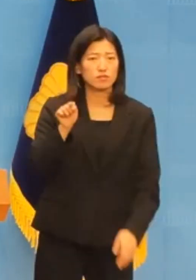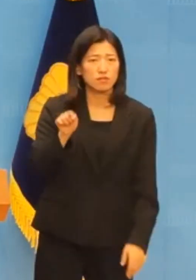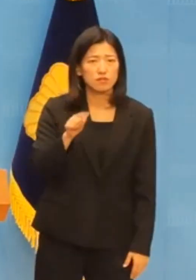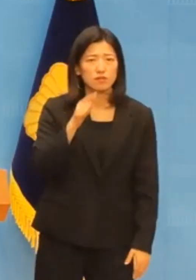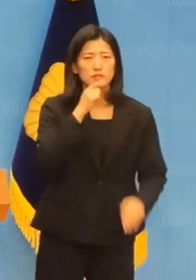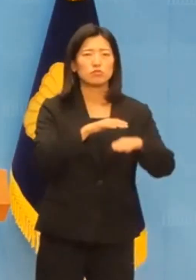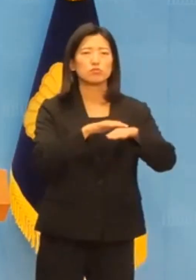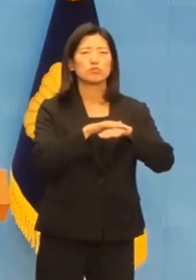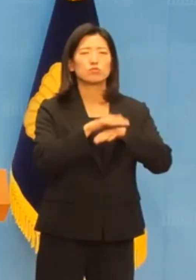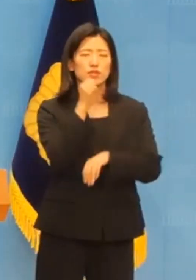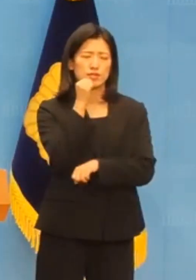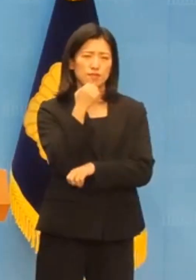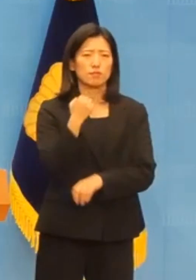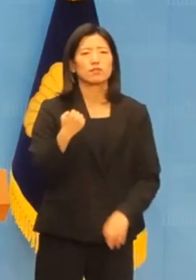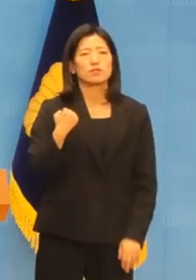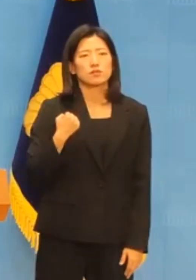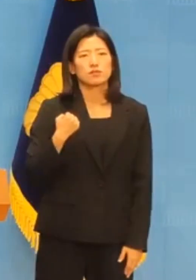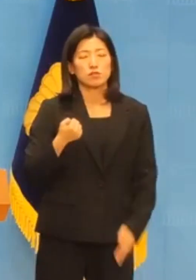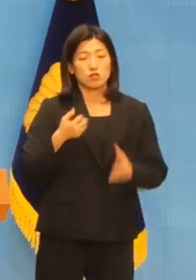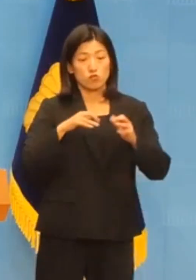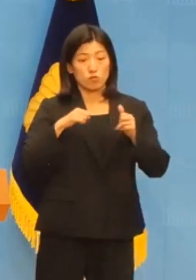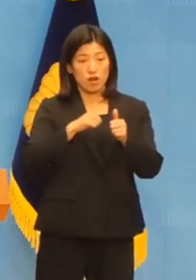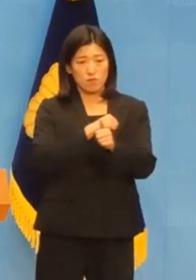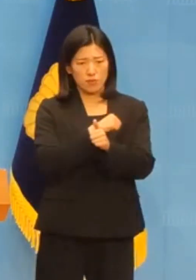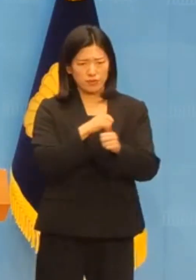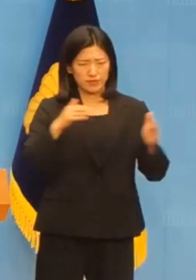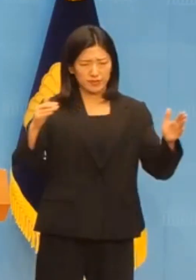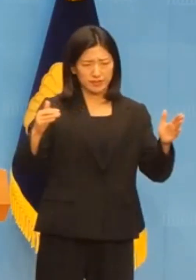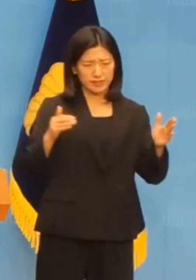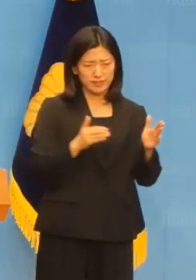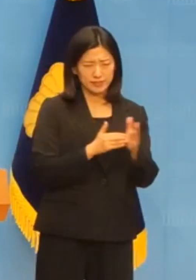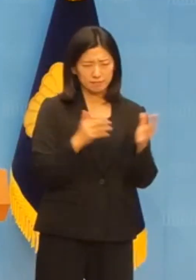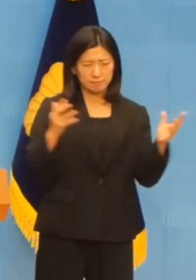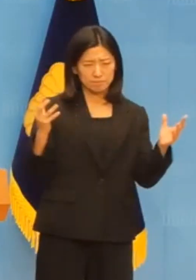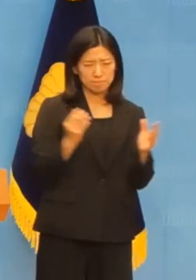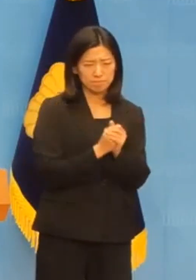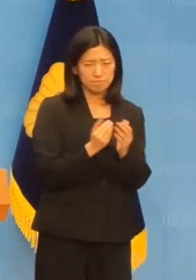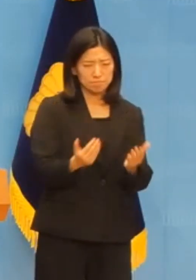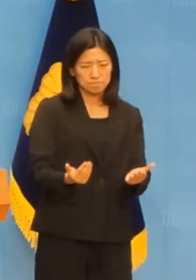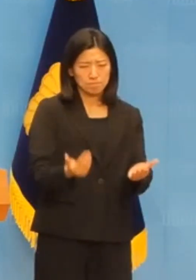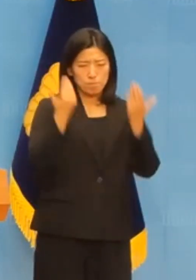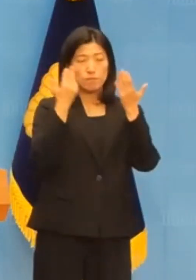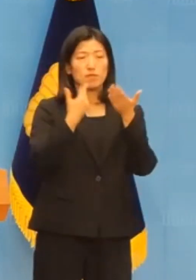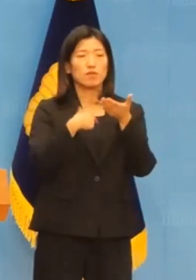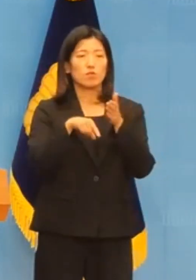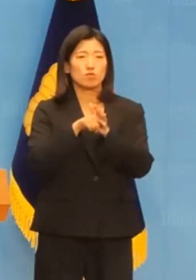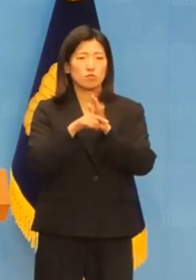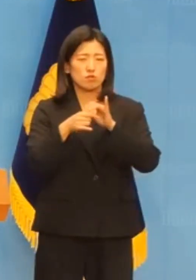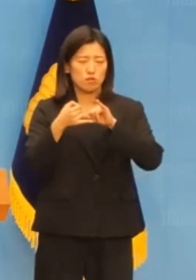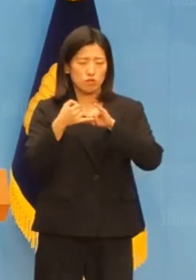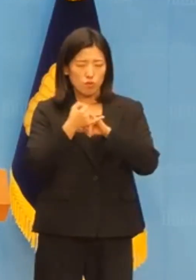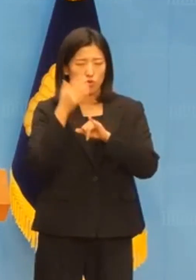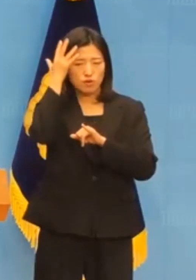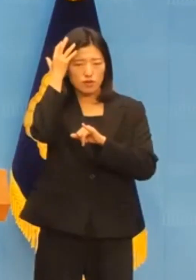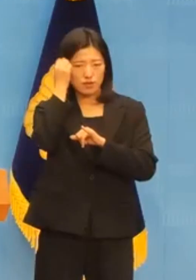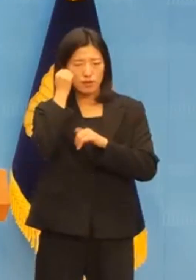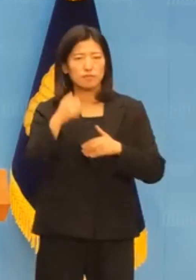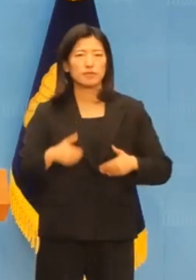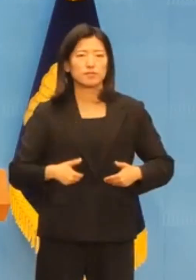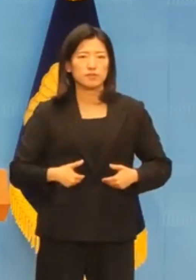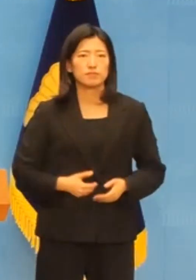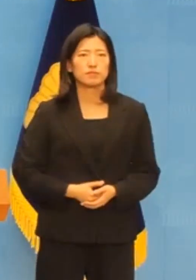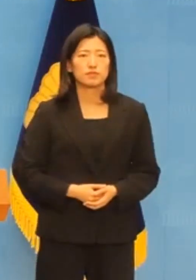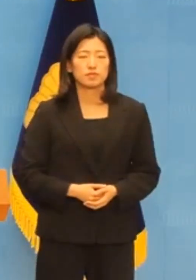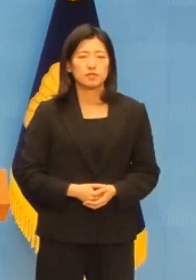토대이며 국가폭력의 시대를 끝내기 위해 반드시 기억돼야 할 역사입니다.